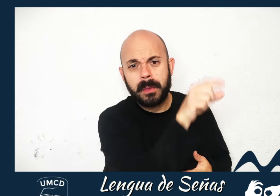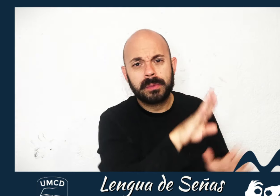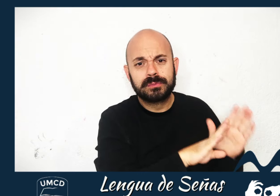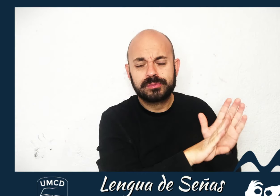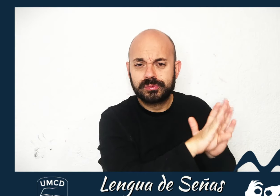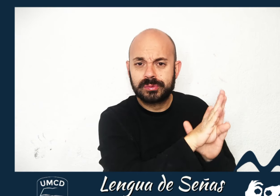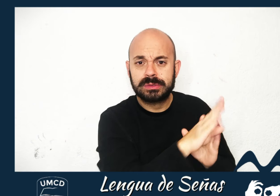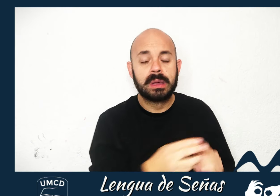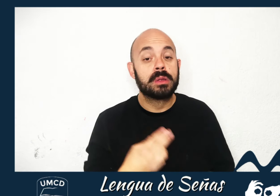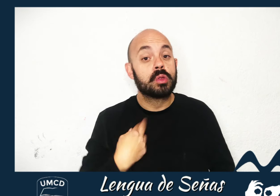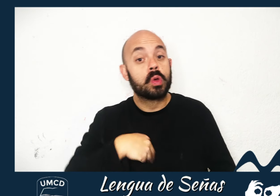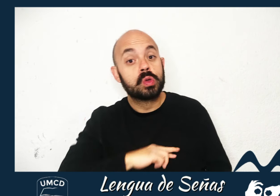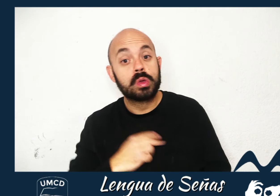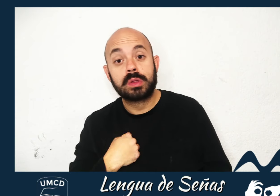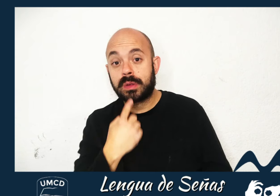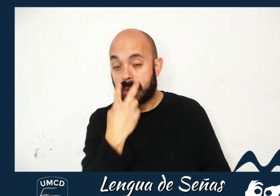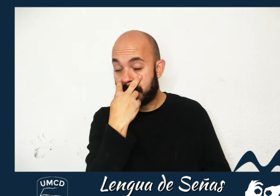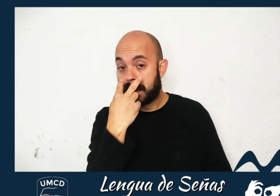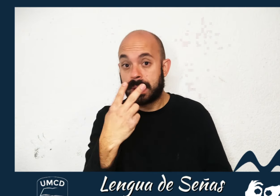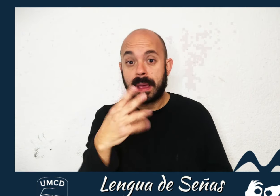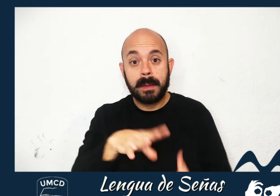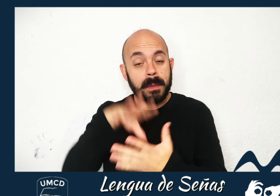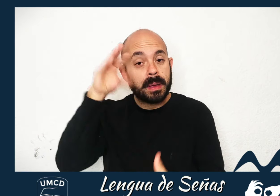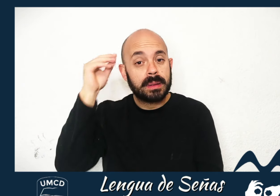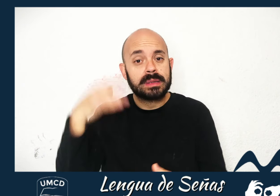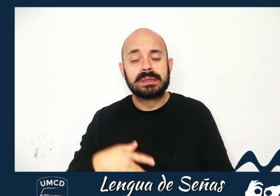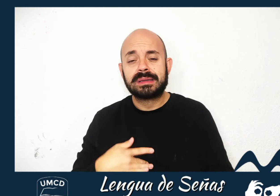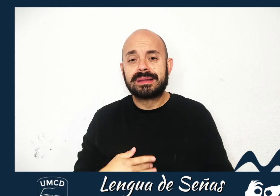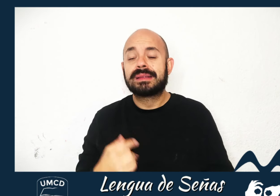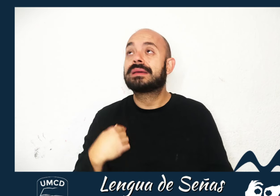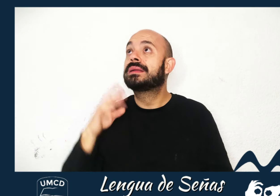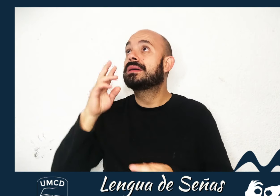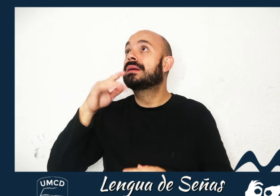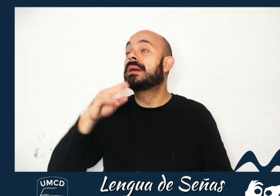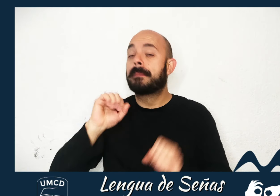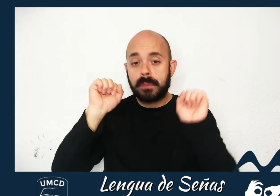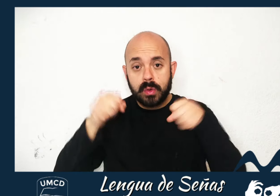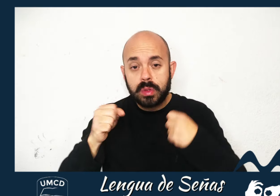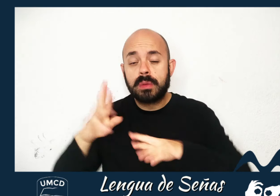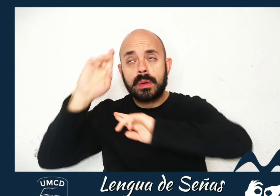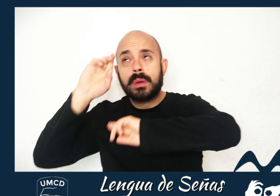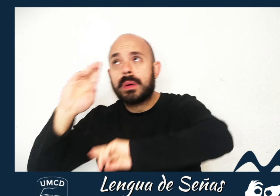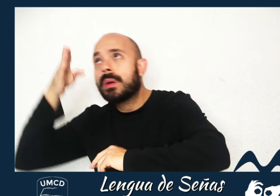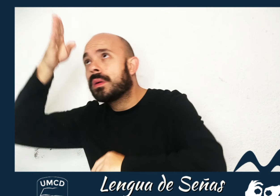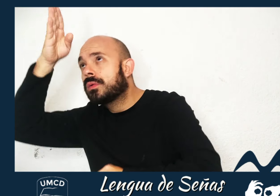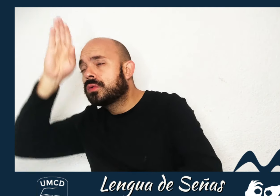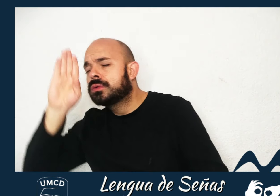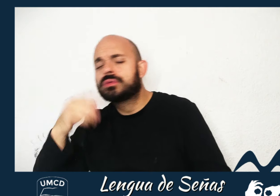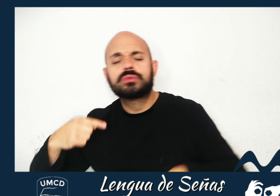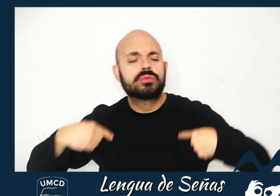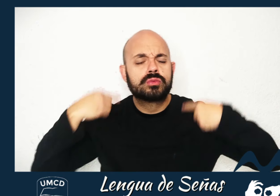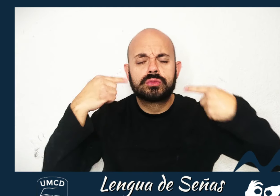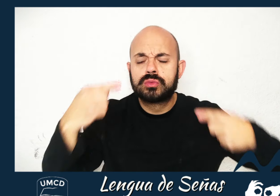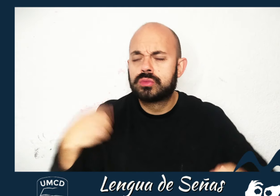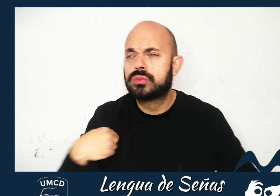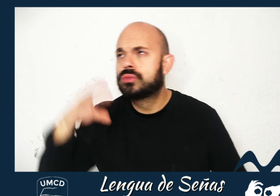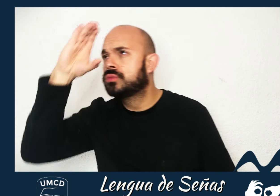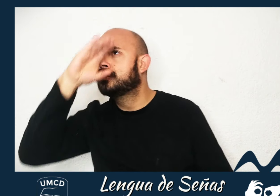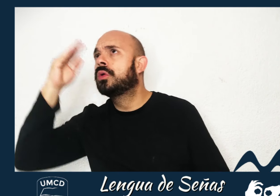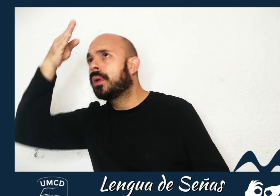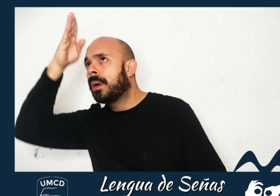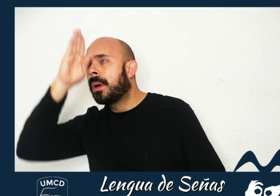temerosos de Él. Tenemos que aprender a buscar su presencia todos los días y a seguir los caminos de